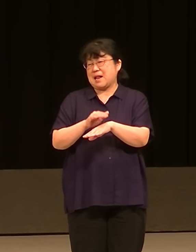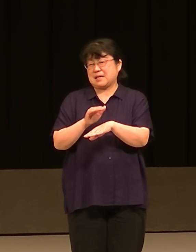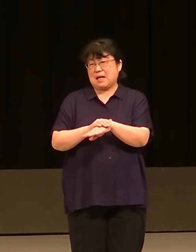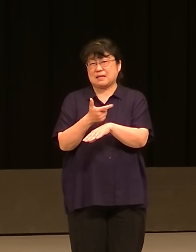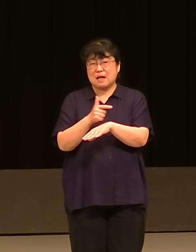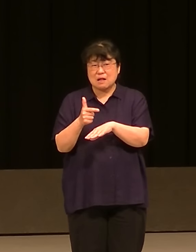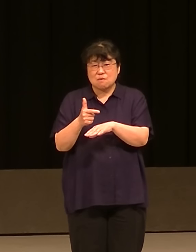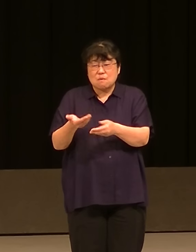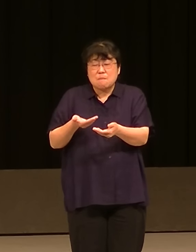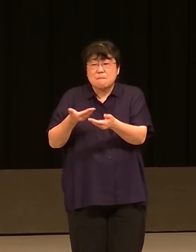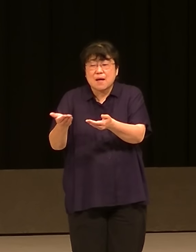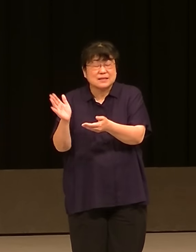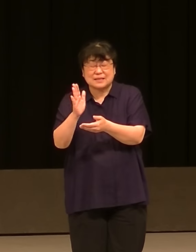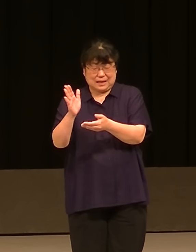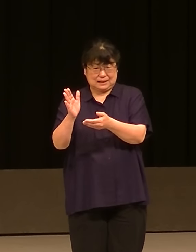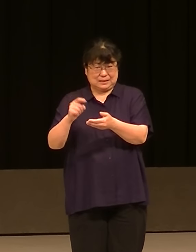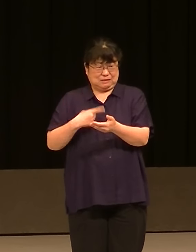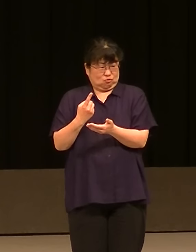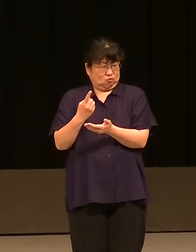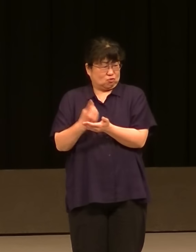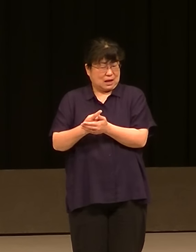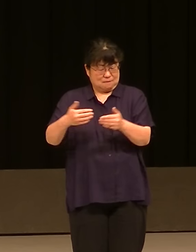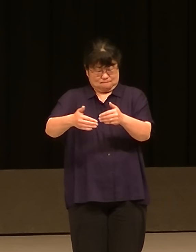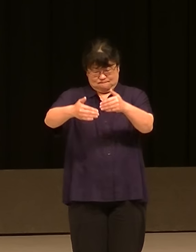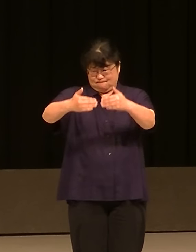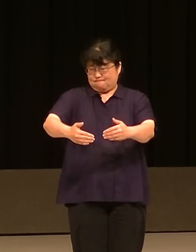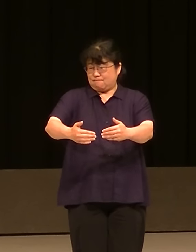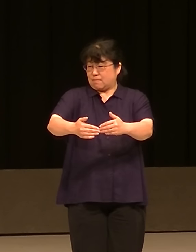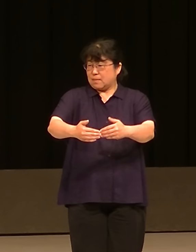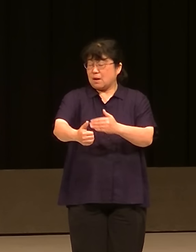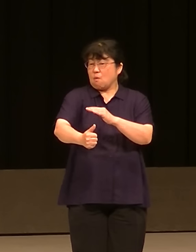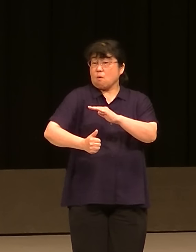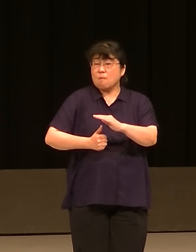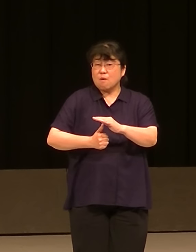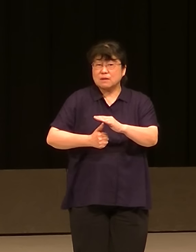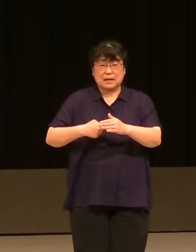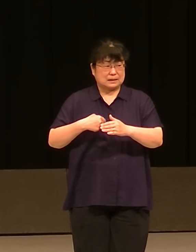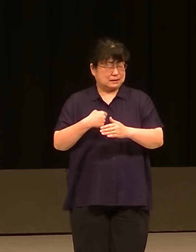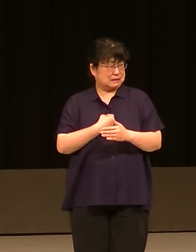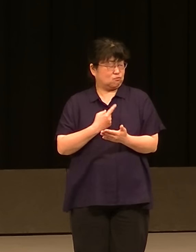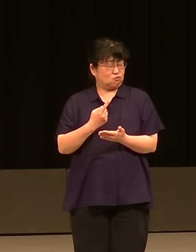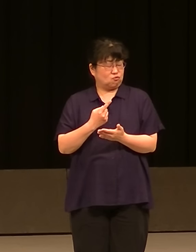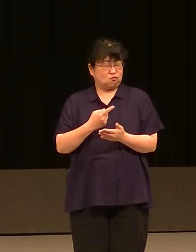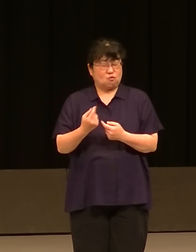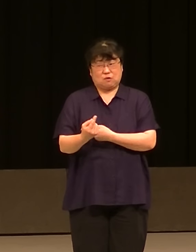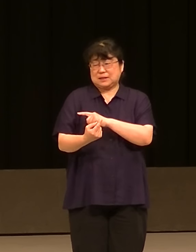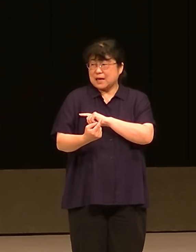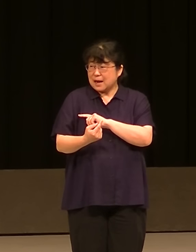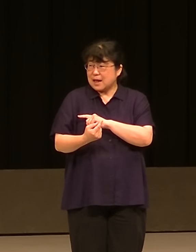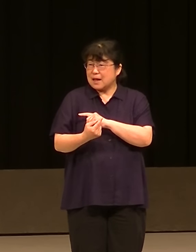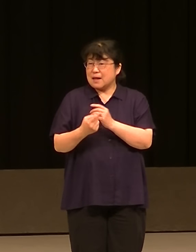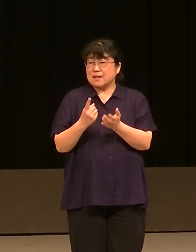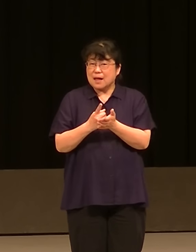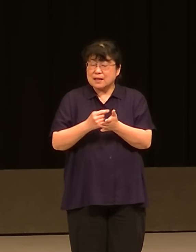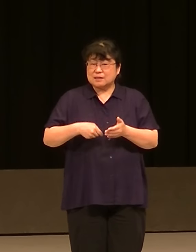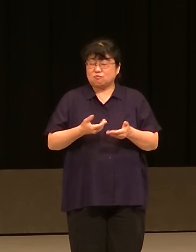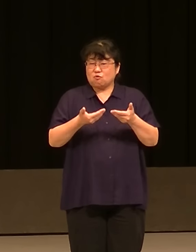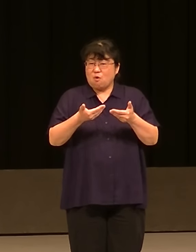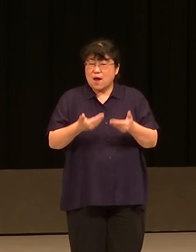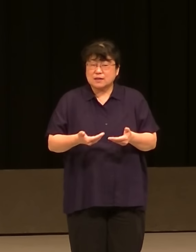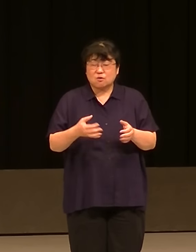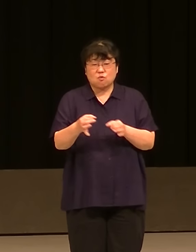ようにしよう、自分のこの領域に引きこもって、自分の自力で自分の安全を、経